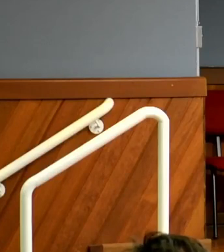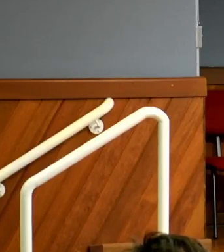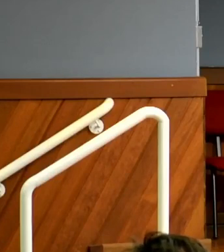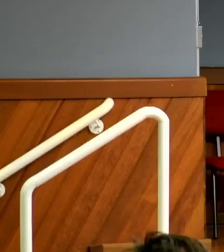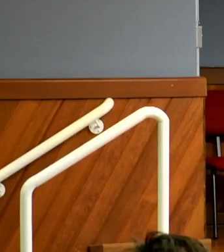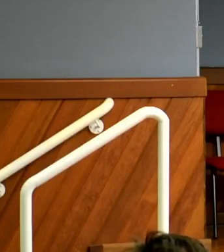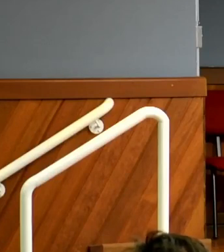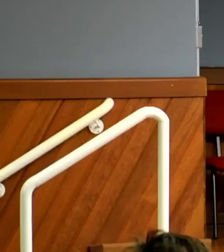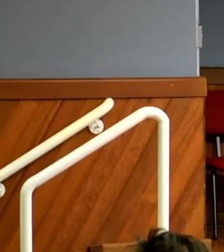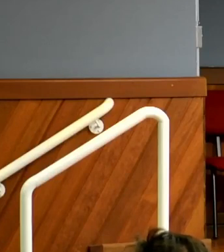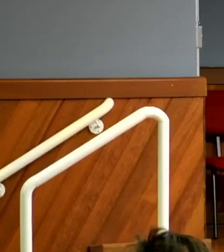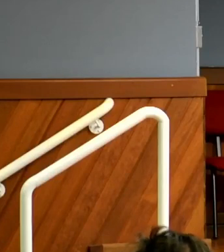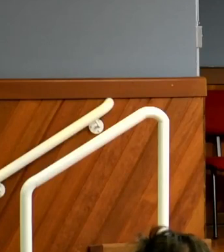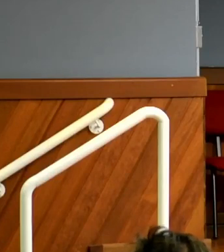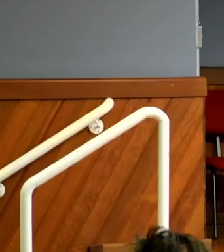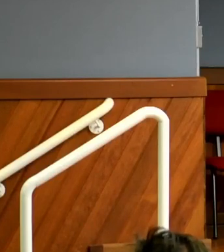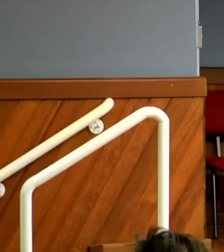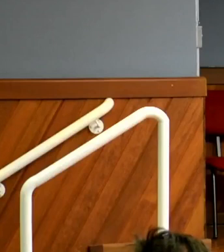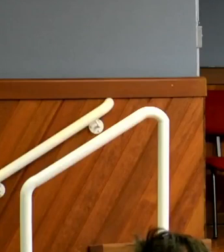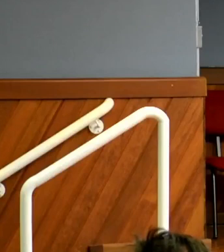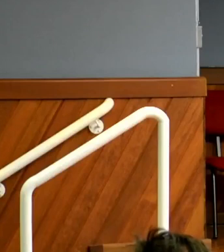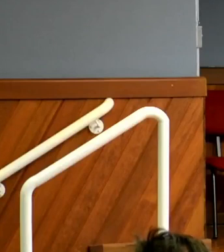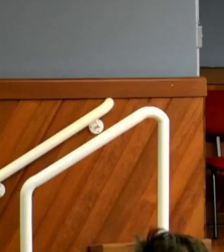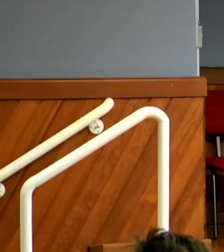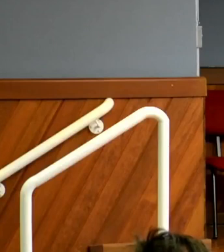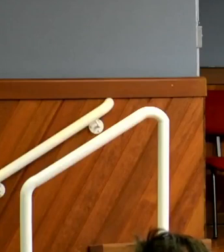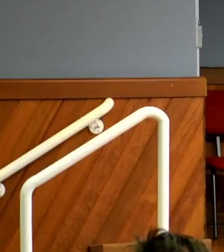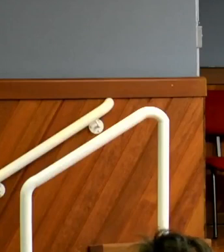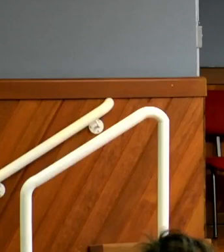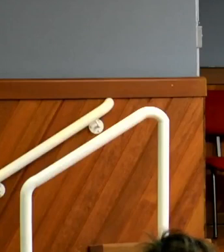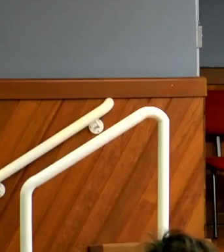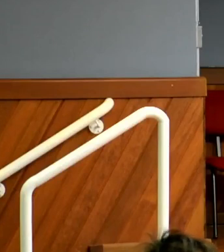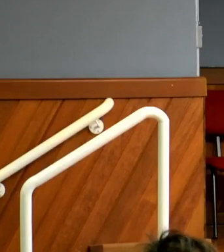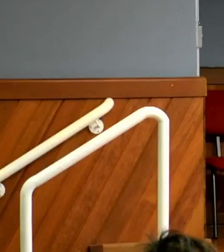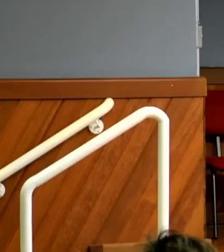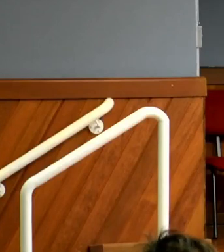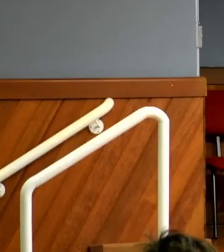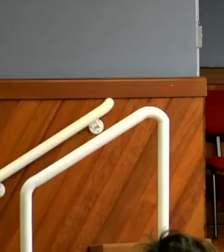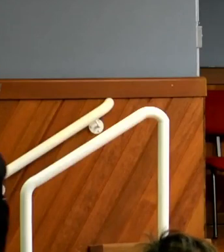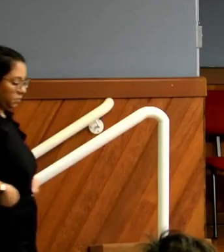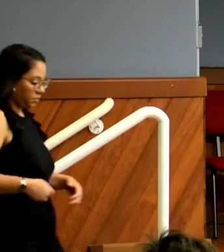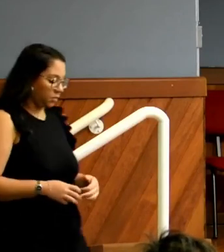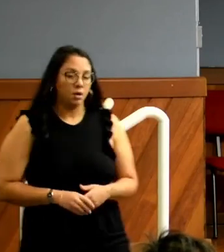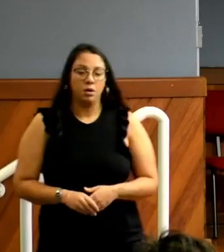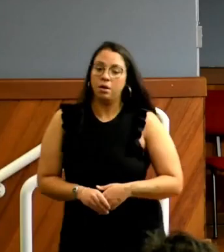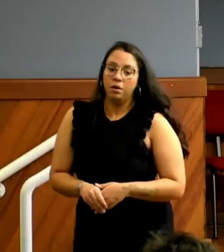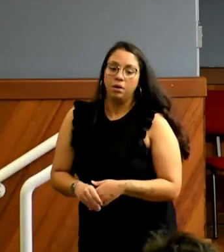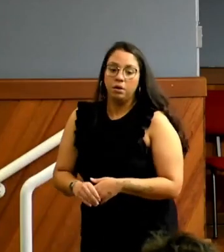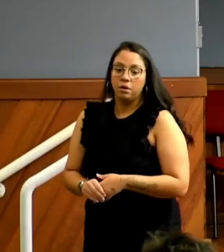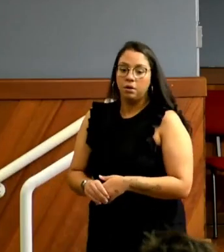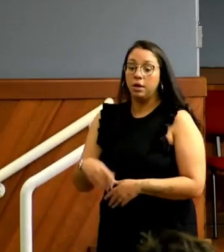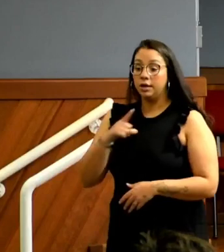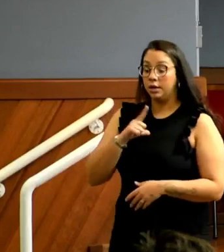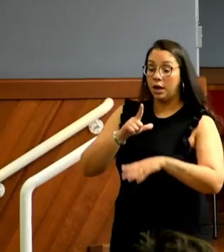a digitalização, que é o quê? Abrir um documento, arrumar um rasgo de um jornal, algo que quando vai pro vamos dizer assim, que vai